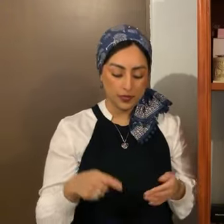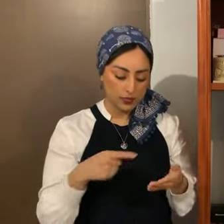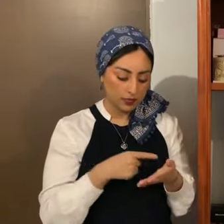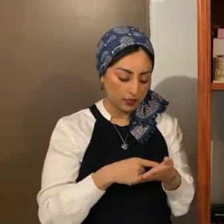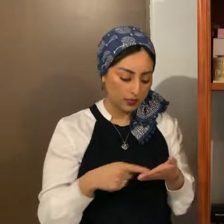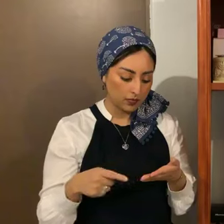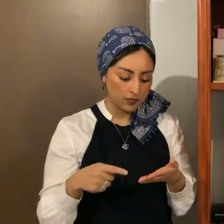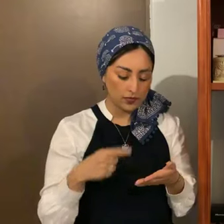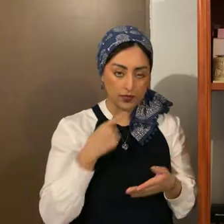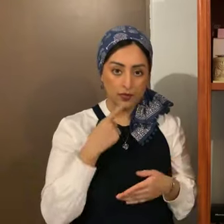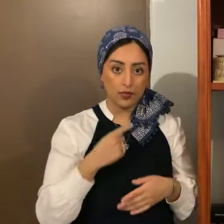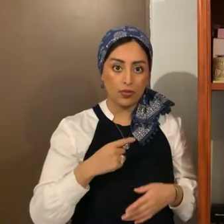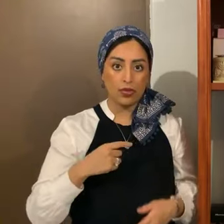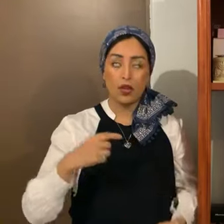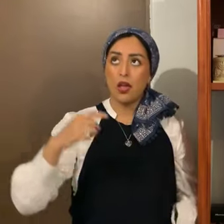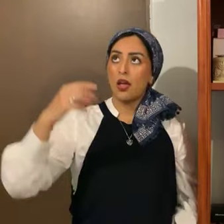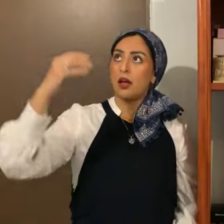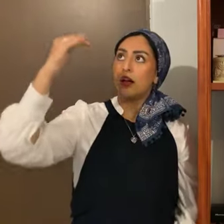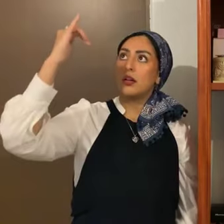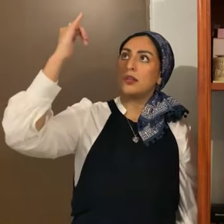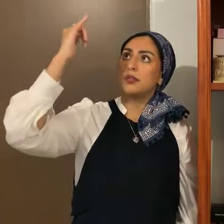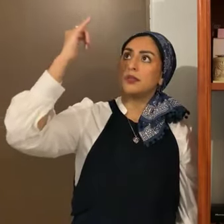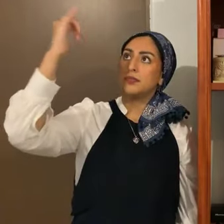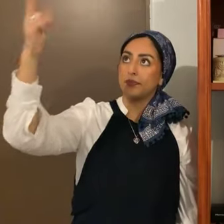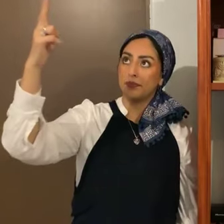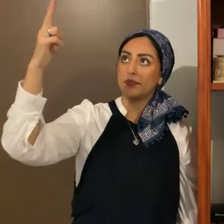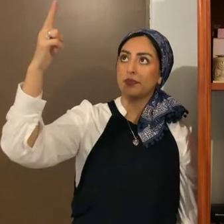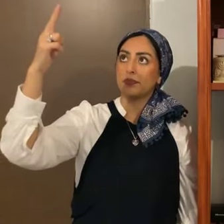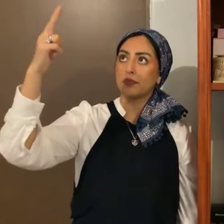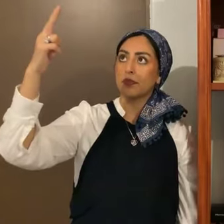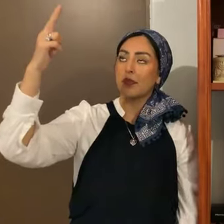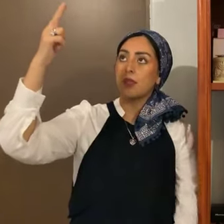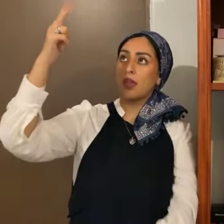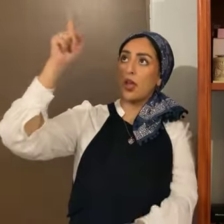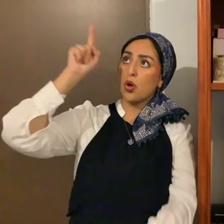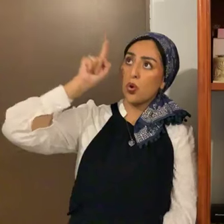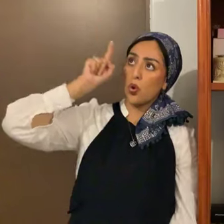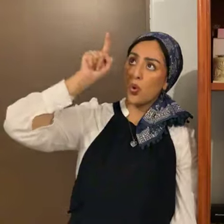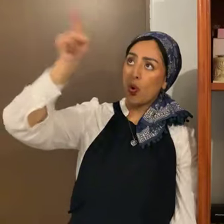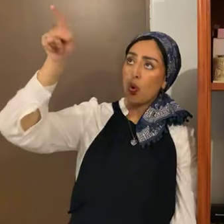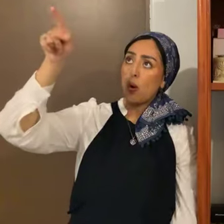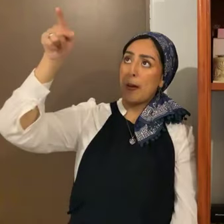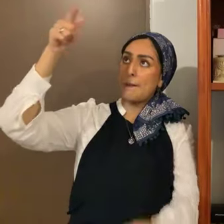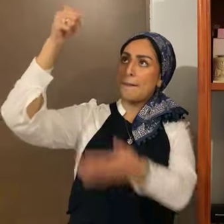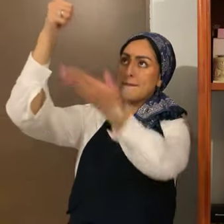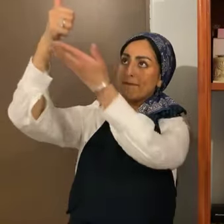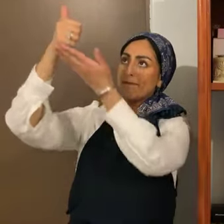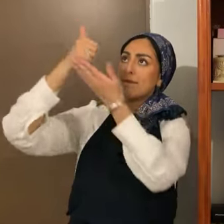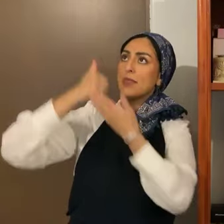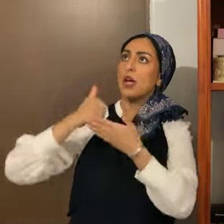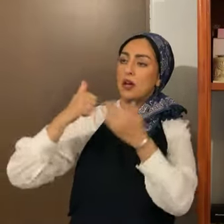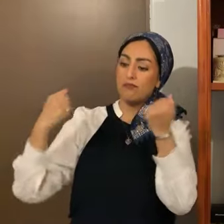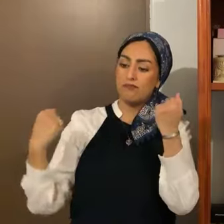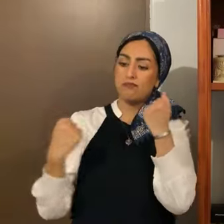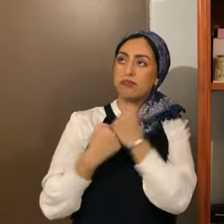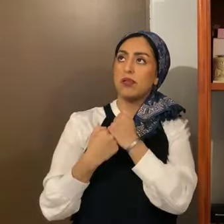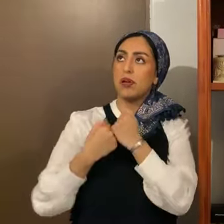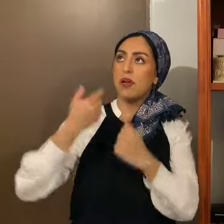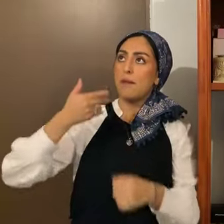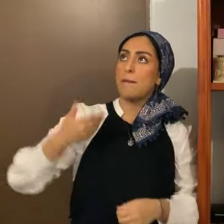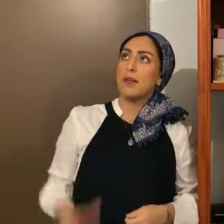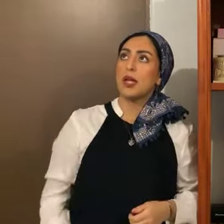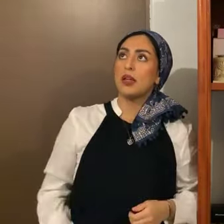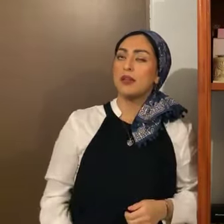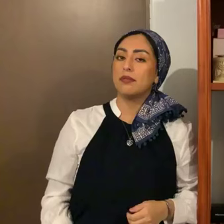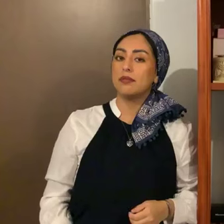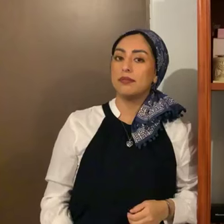Yahweh es el que me ayuda y además me sostiene.